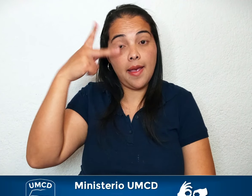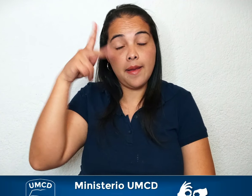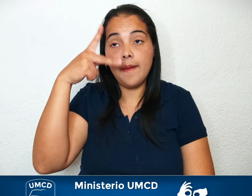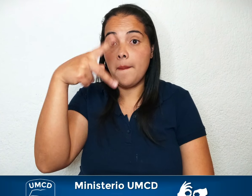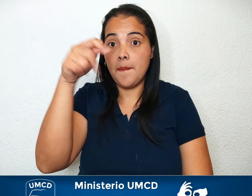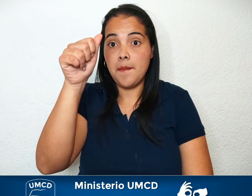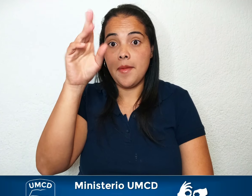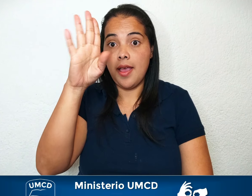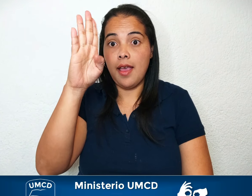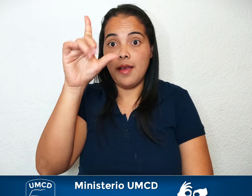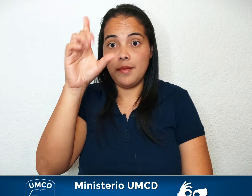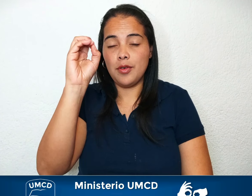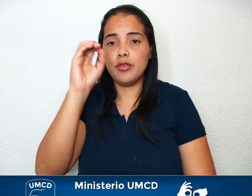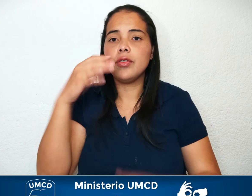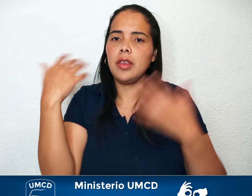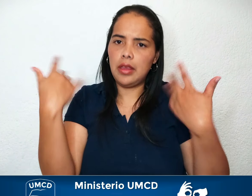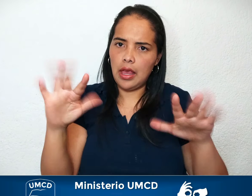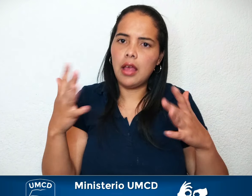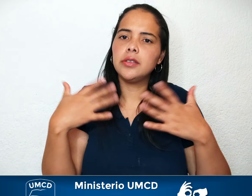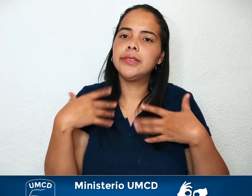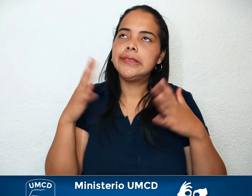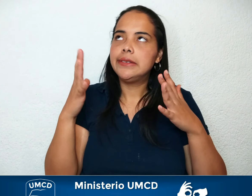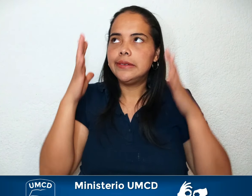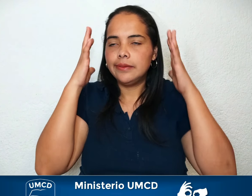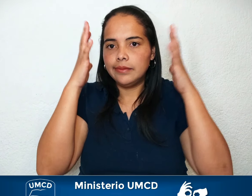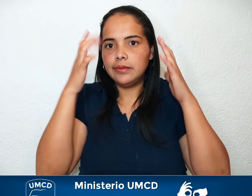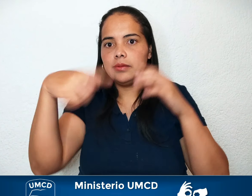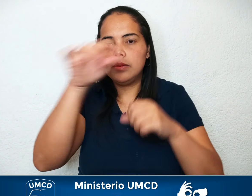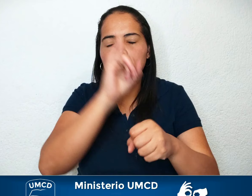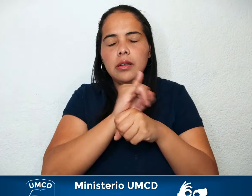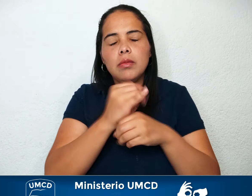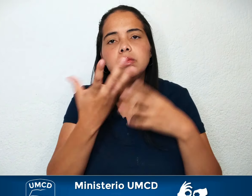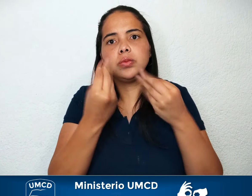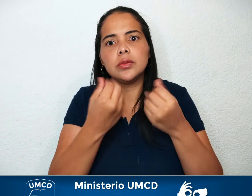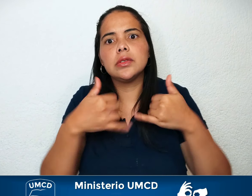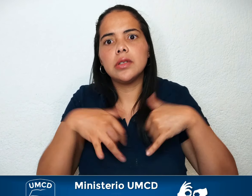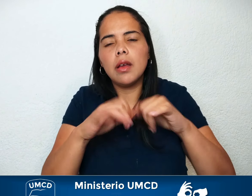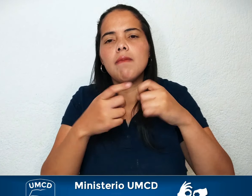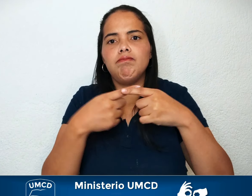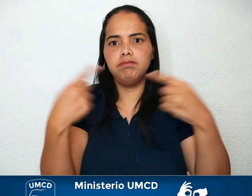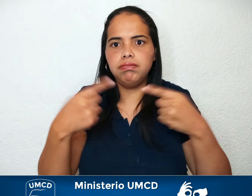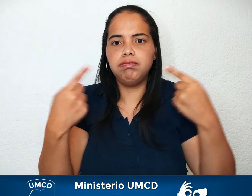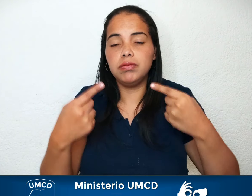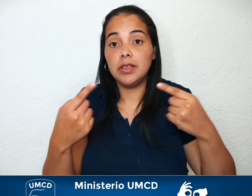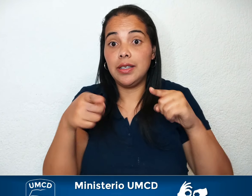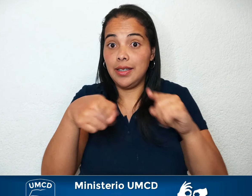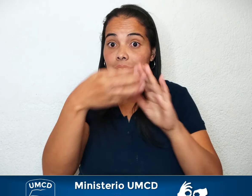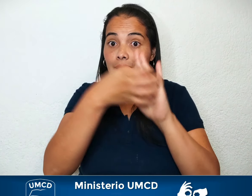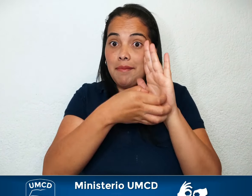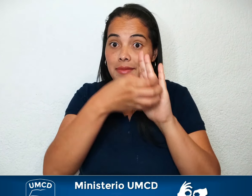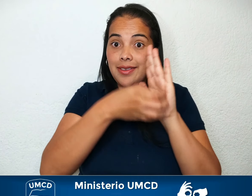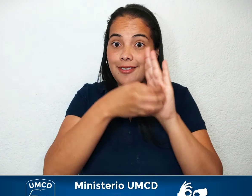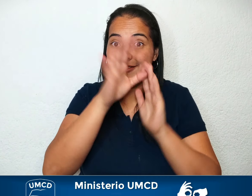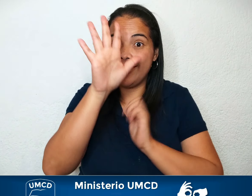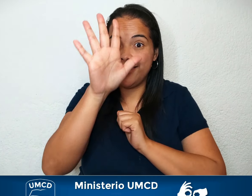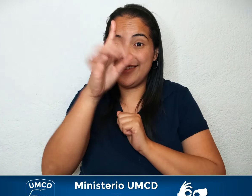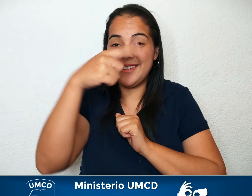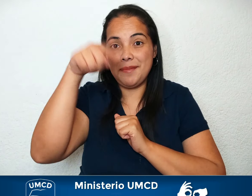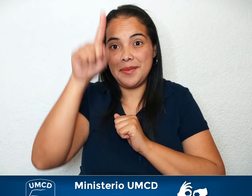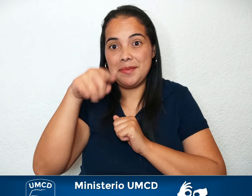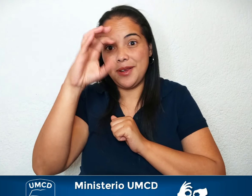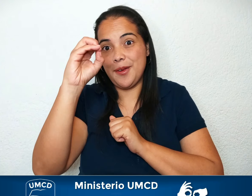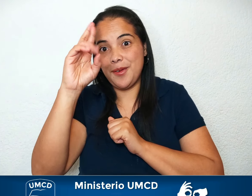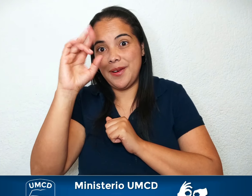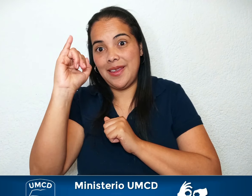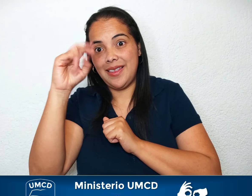Pablo había estado ya confrontando algunos problemas de división en la iglesia. Y en este capítulo 5 de la primera carta a los